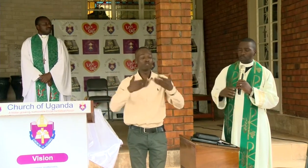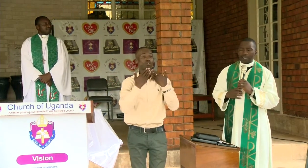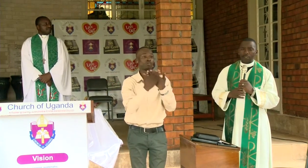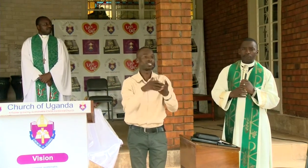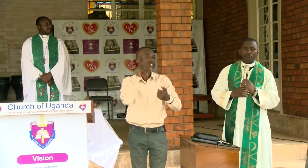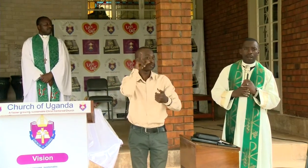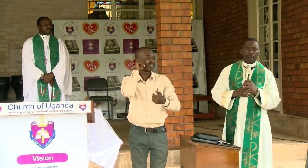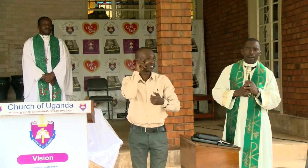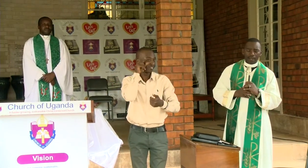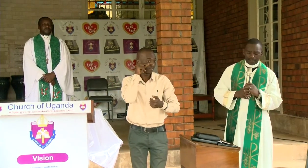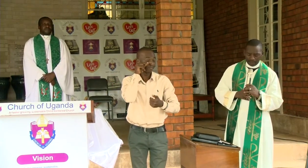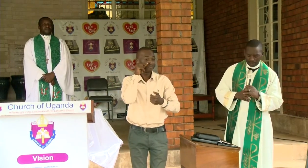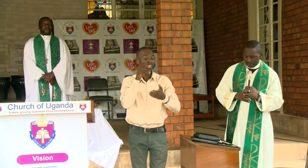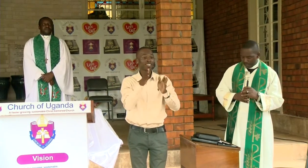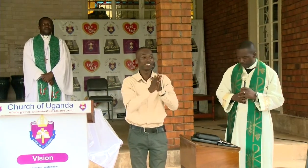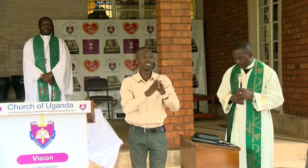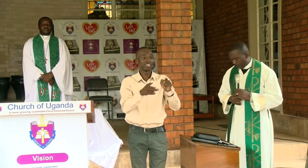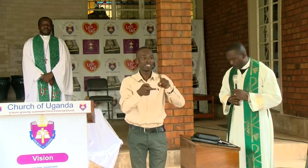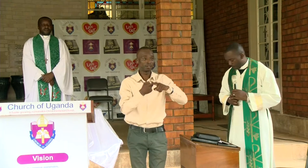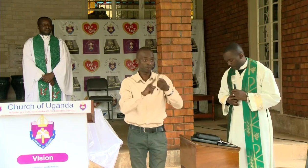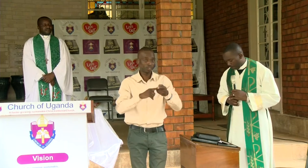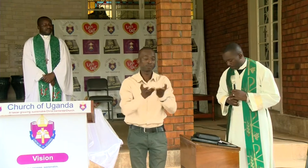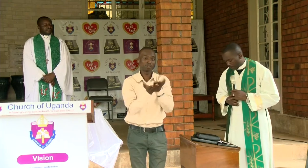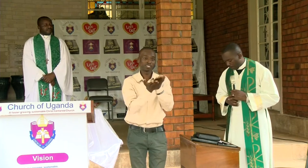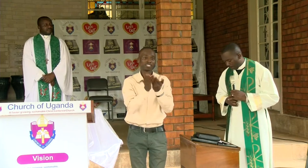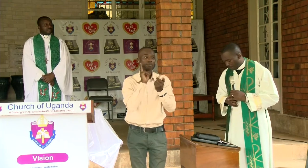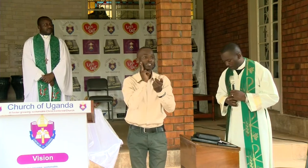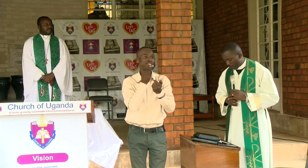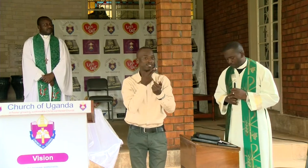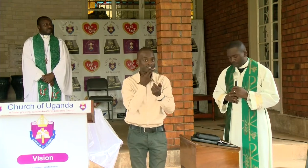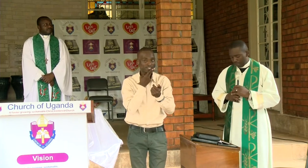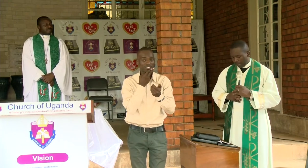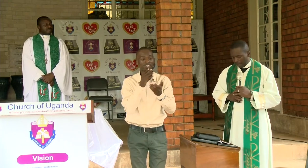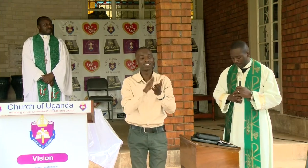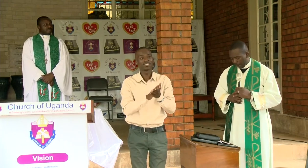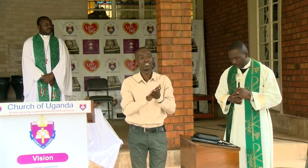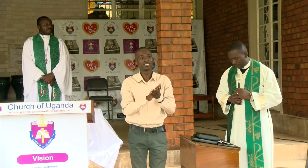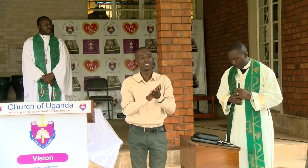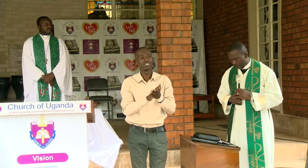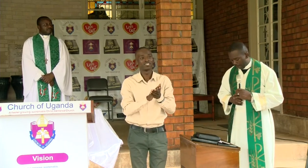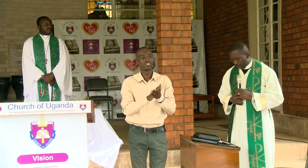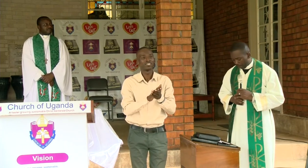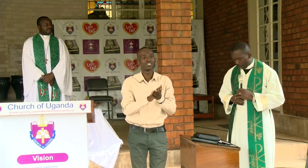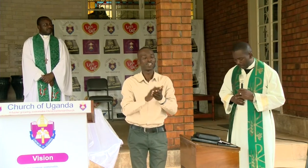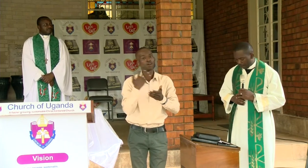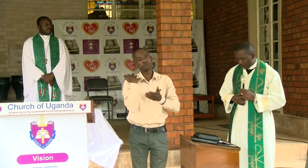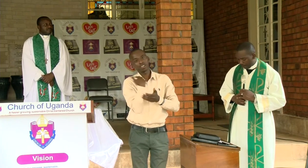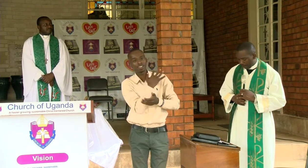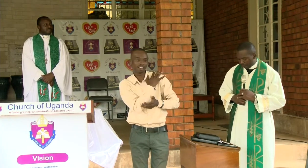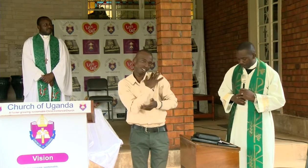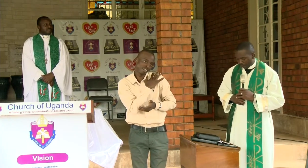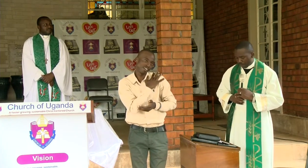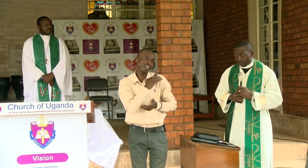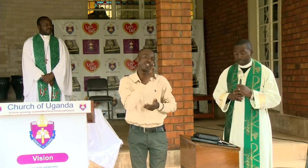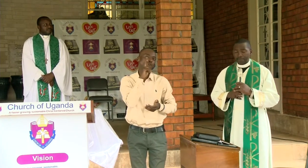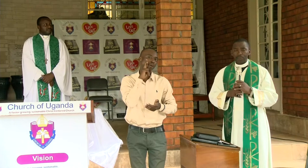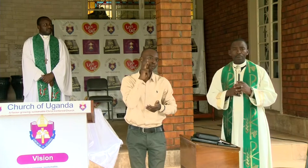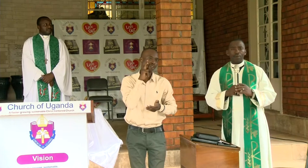Uganda Wycliffe, nate ne banne baweereza nabo betuba nabo wano, Mama Bulega ne